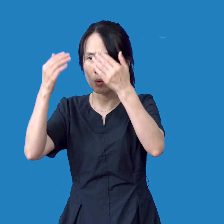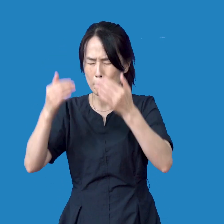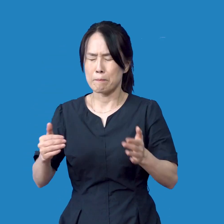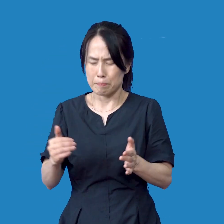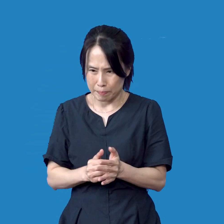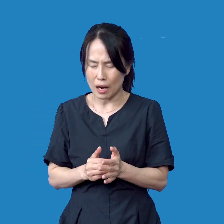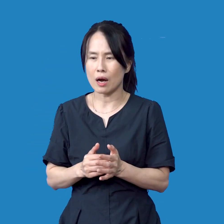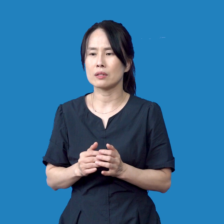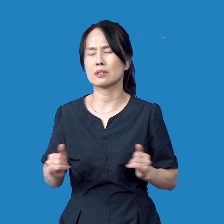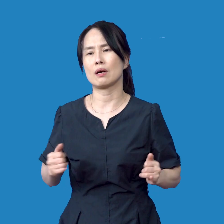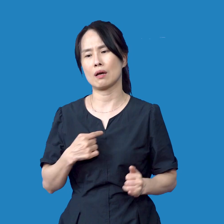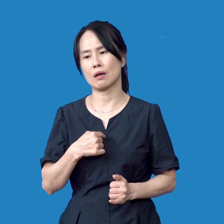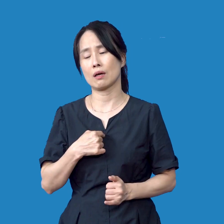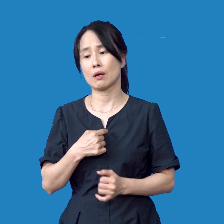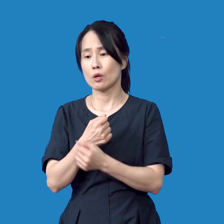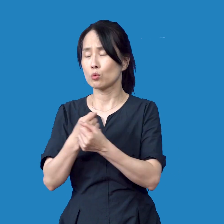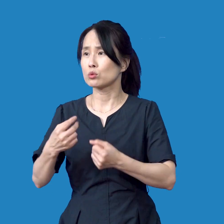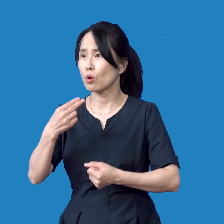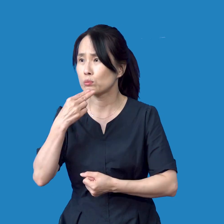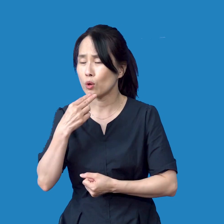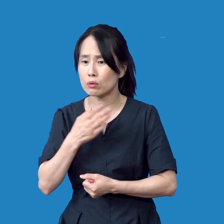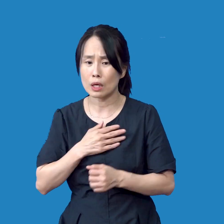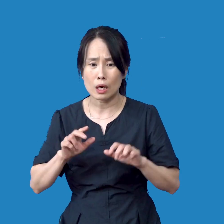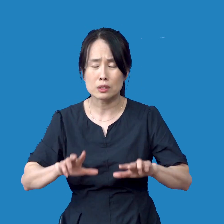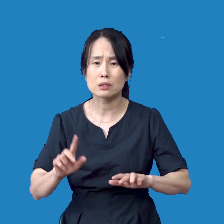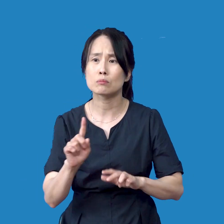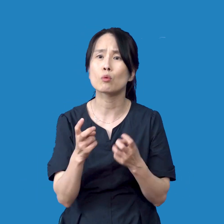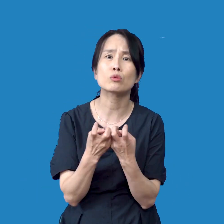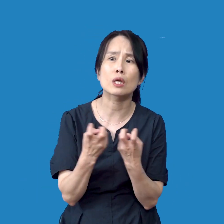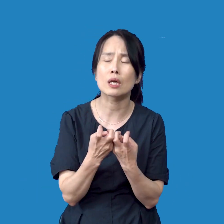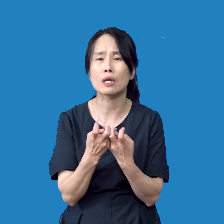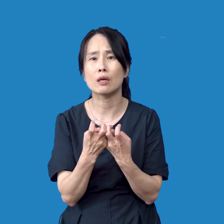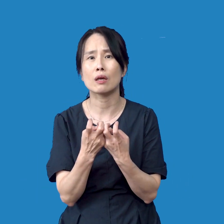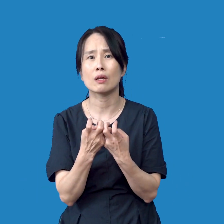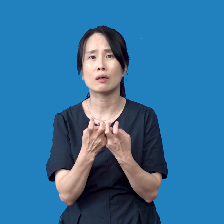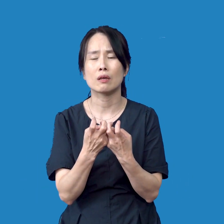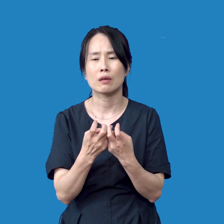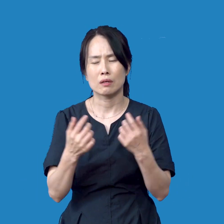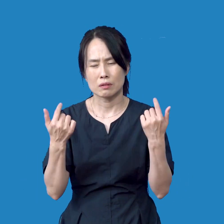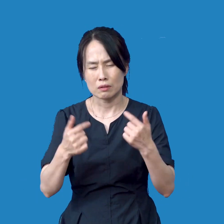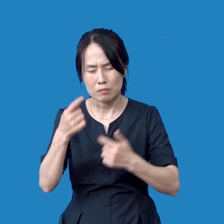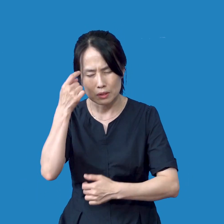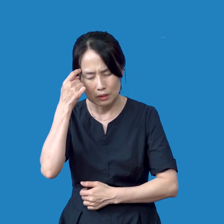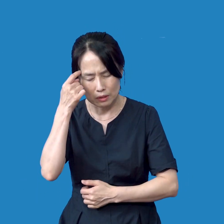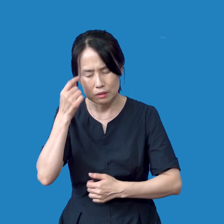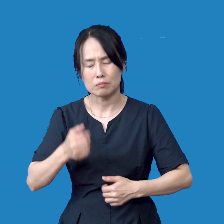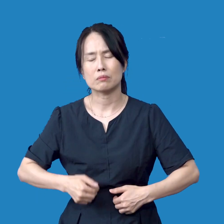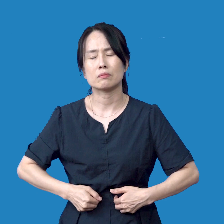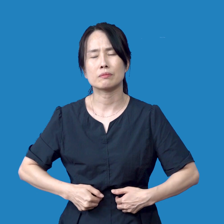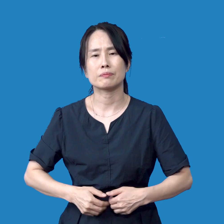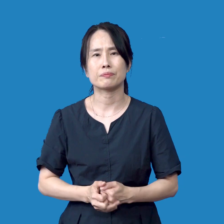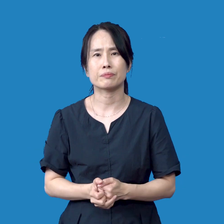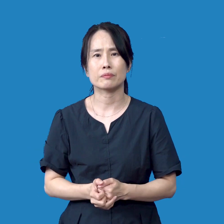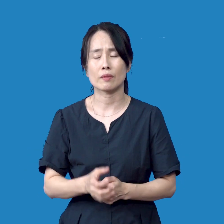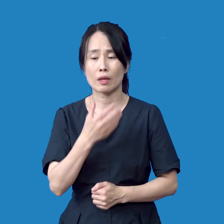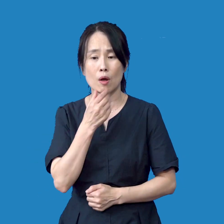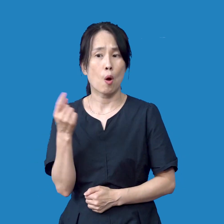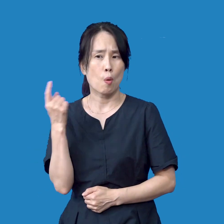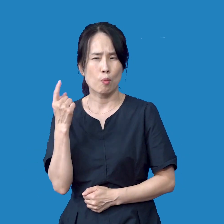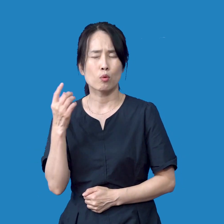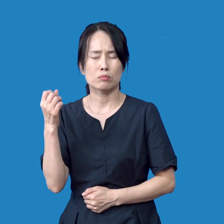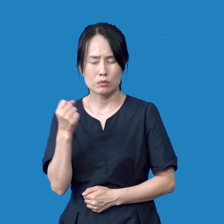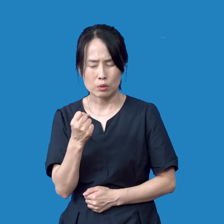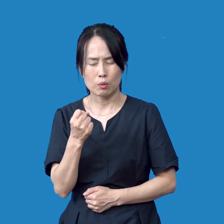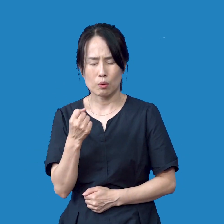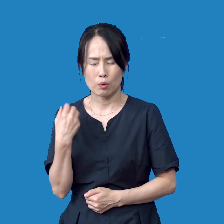사람인지, 그 용서가 없었다면 내가 지금 어떻게 됐을는지 그걸 늘 생각을 하십시오. 복음으로